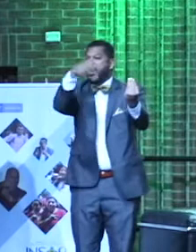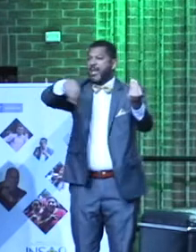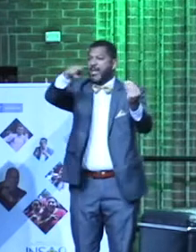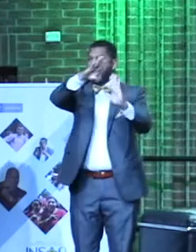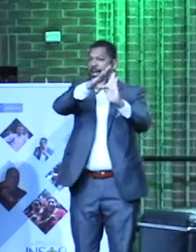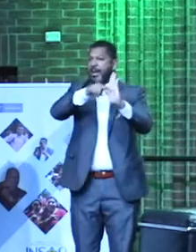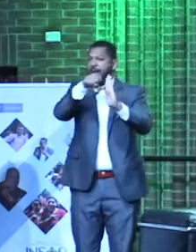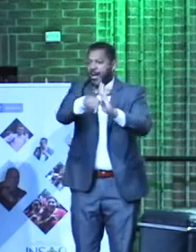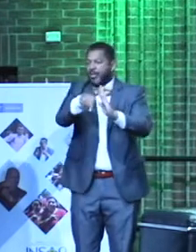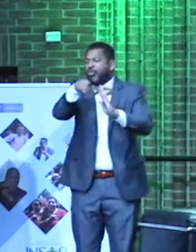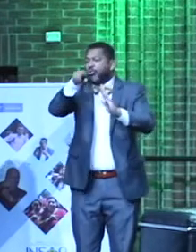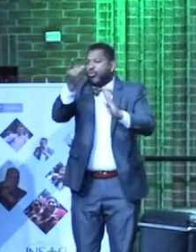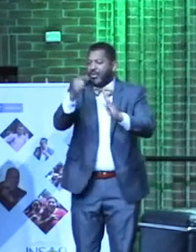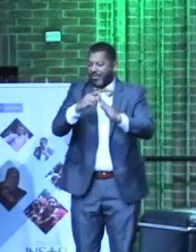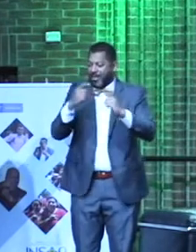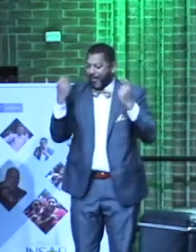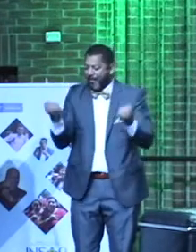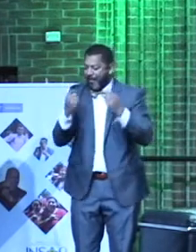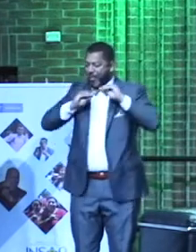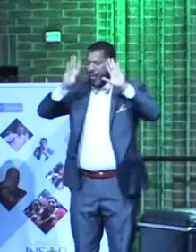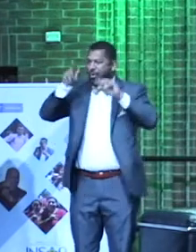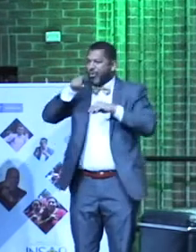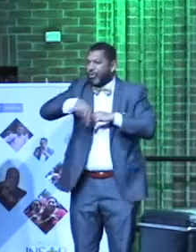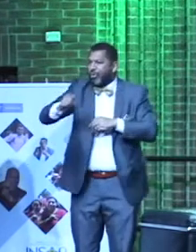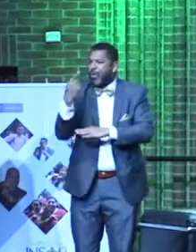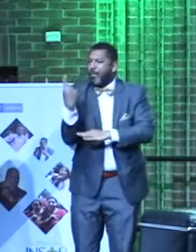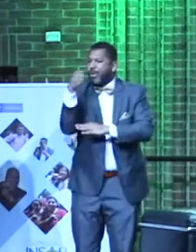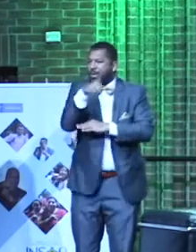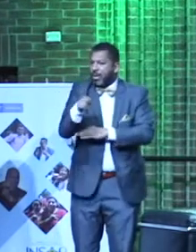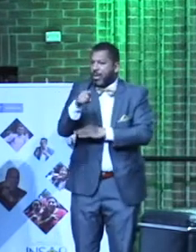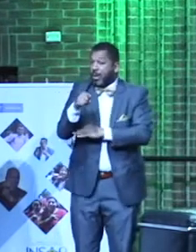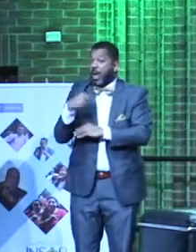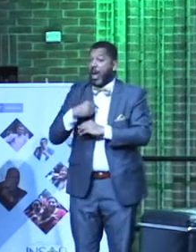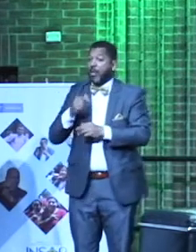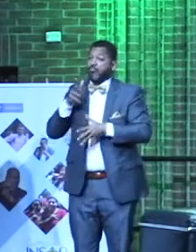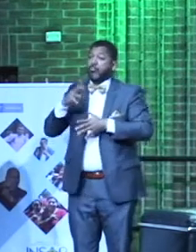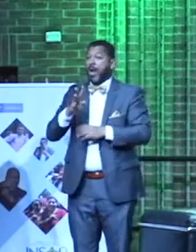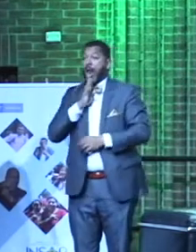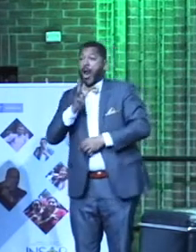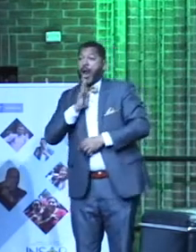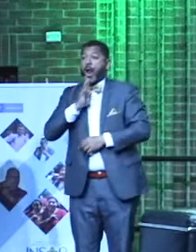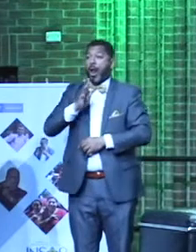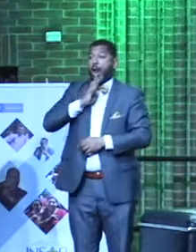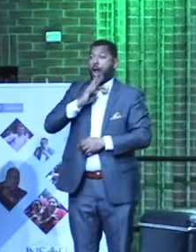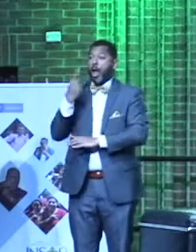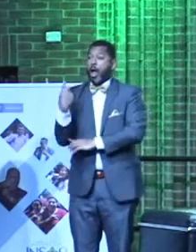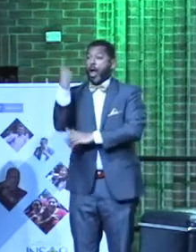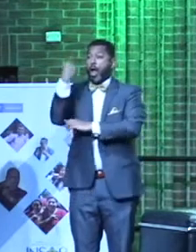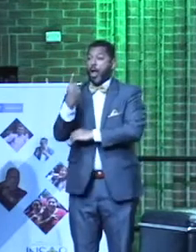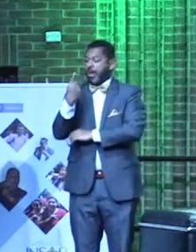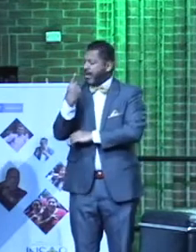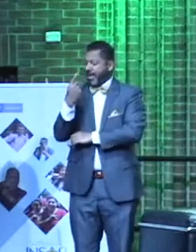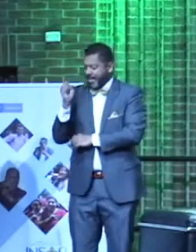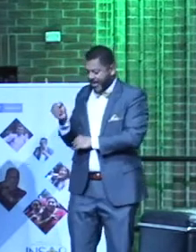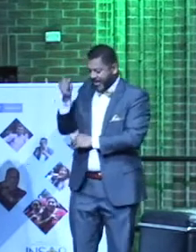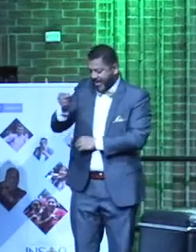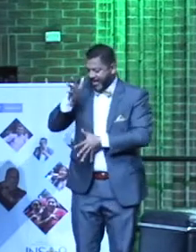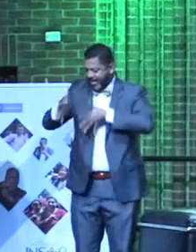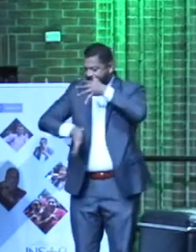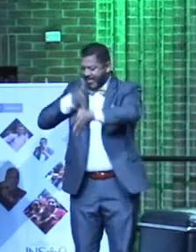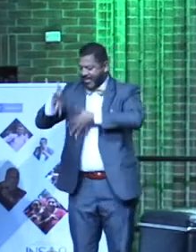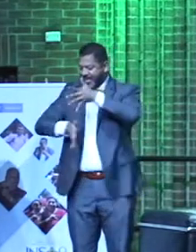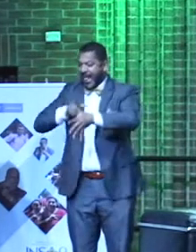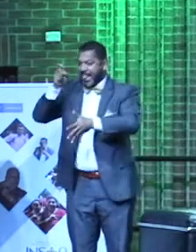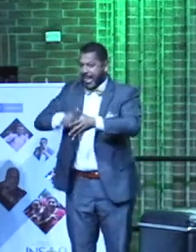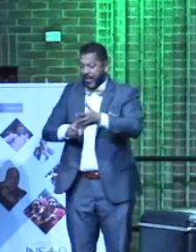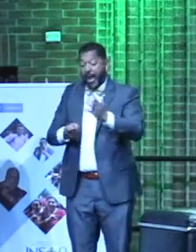a las campañas políticas a que todos los elementos comunicativos o de difusión de información estén interpretados en lengua de señas. Las personas